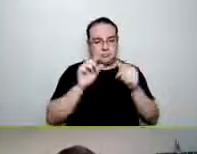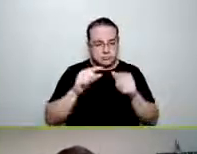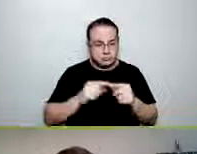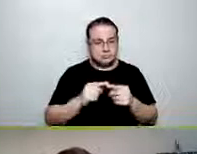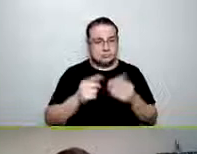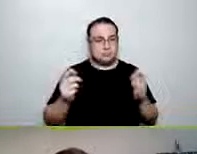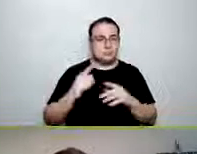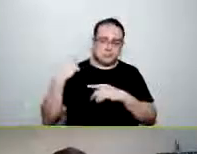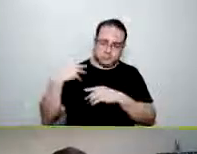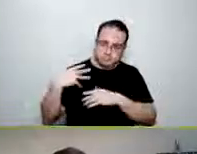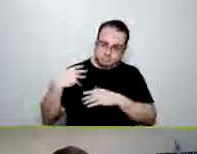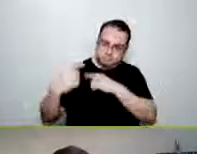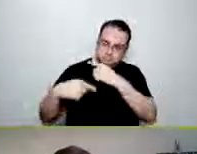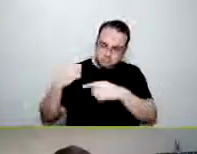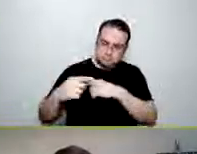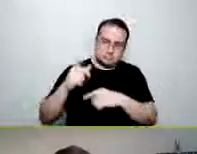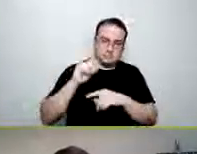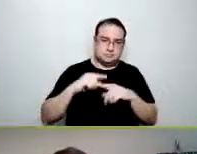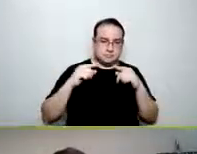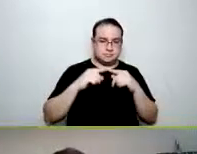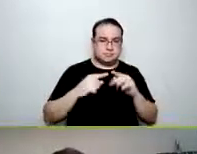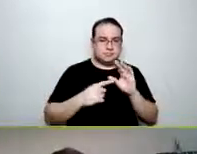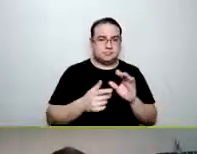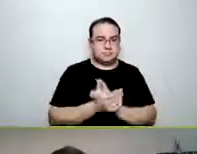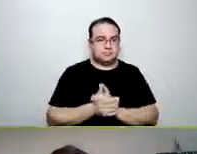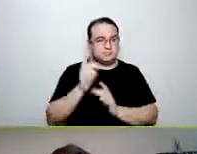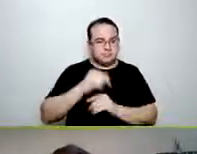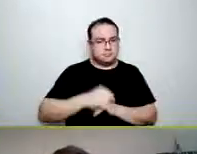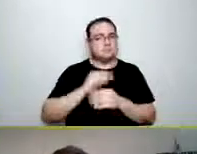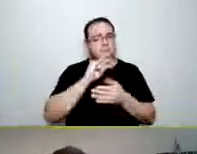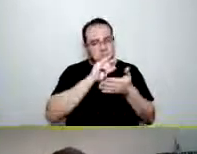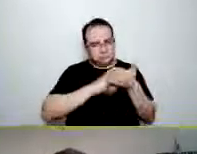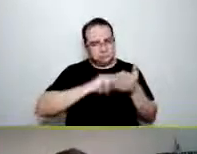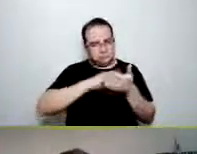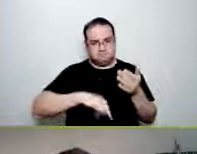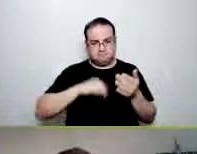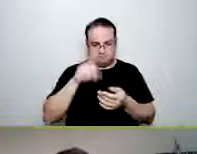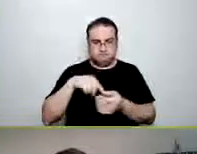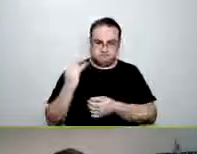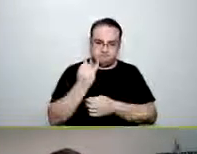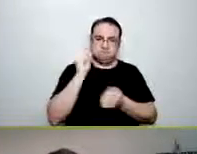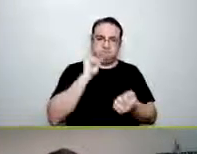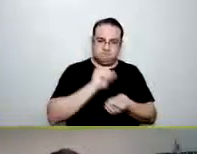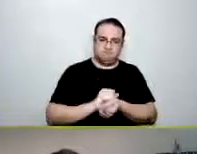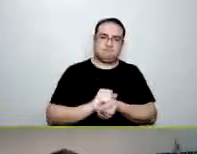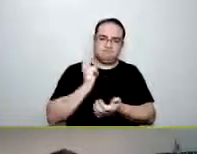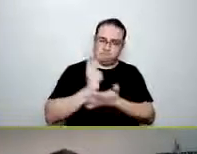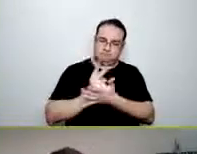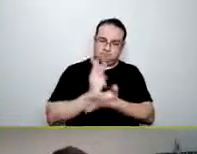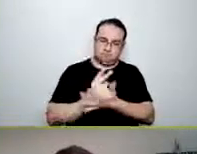em geração como antigamente. Então, a documentação é importantíssimo, né? Não só de